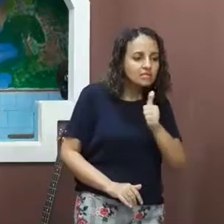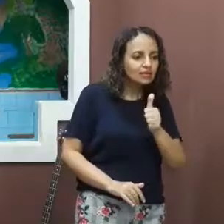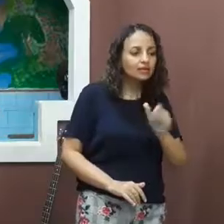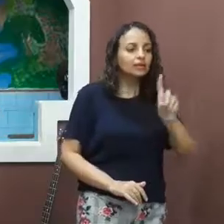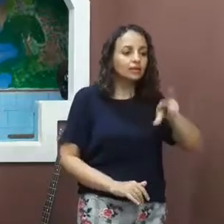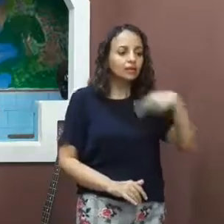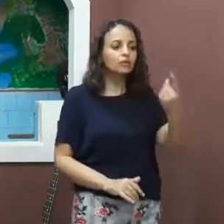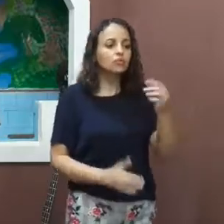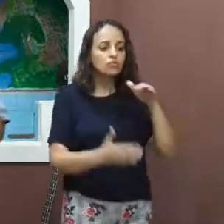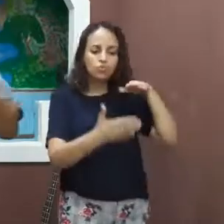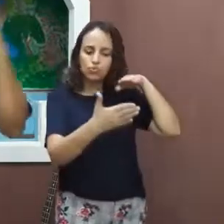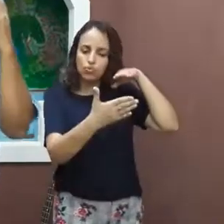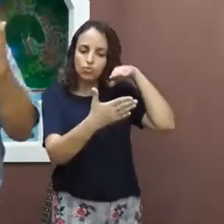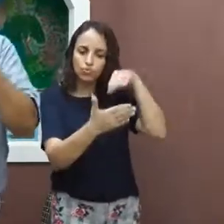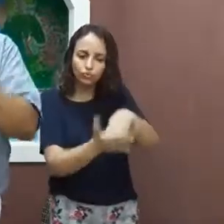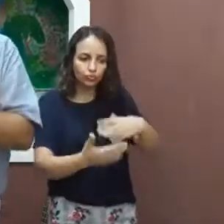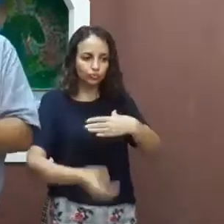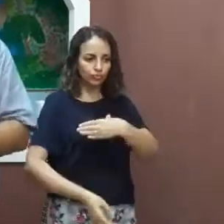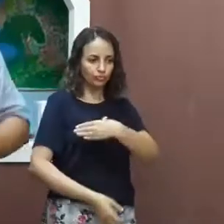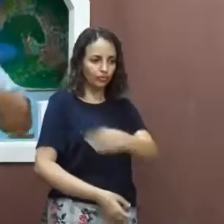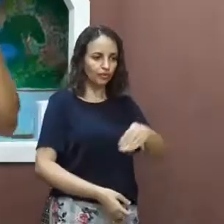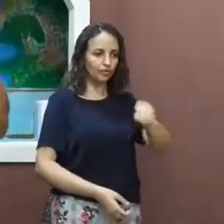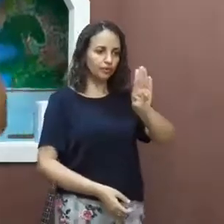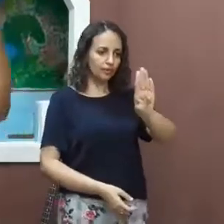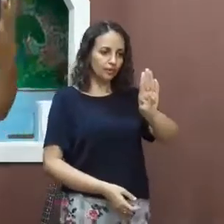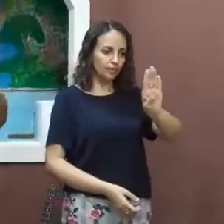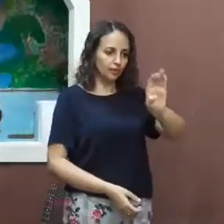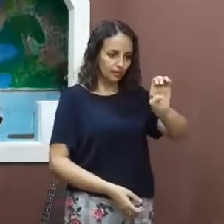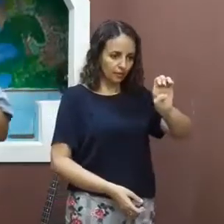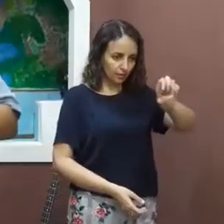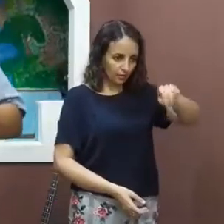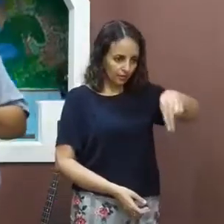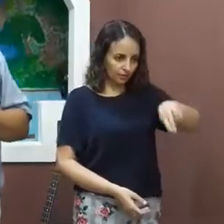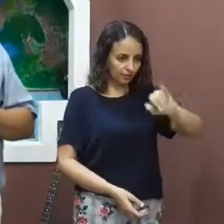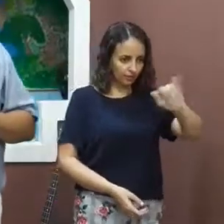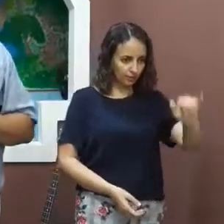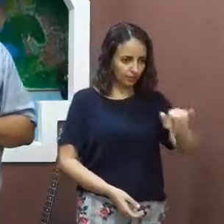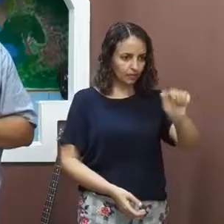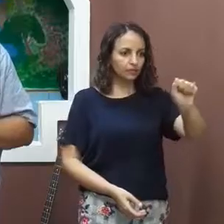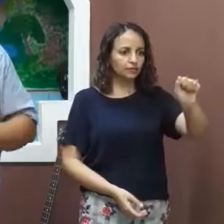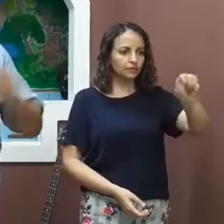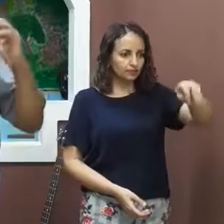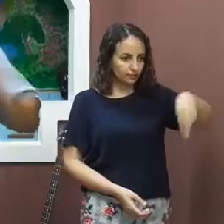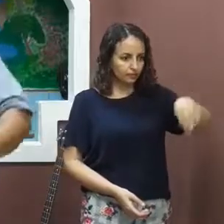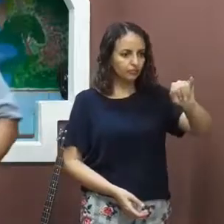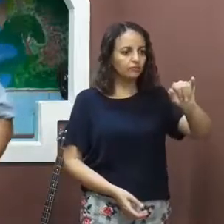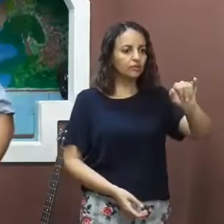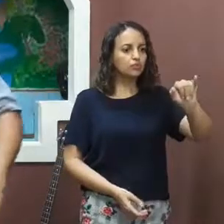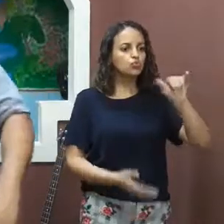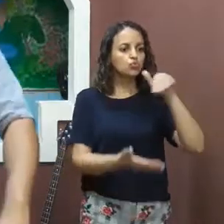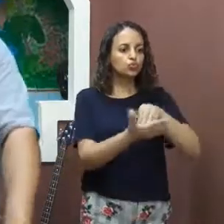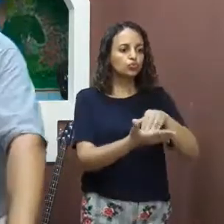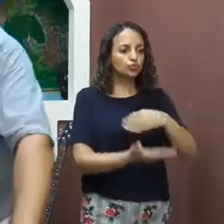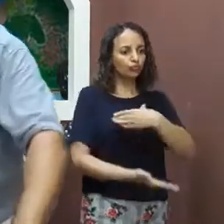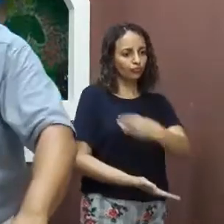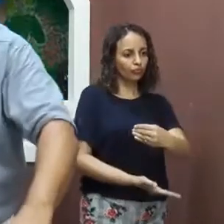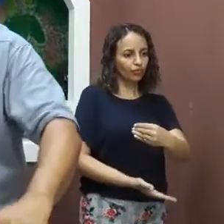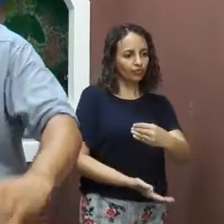Raquel morre. A hora que ela vê o menino, ela expira e morre. O texto